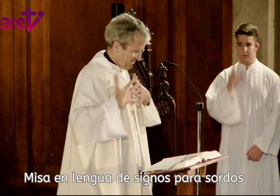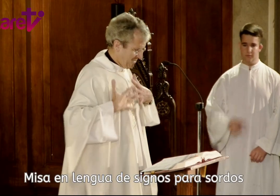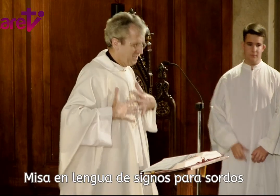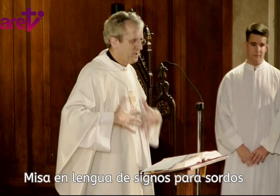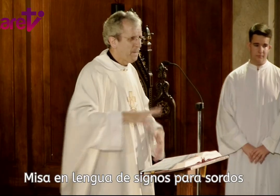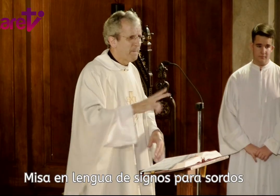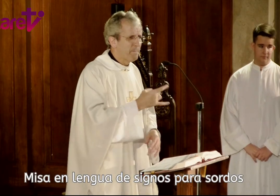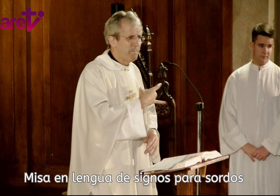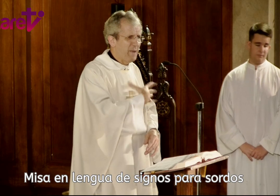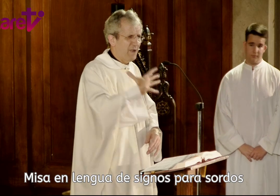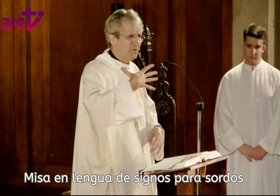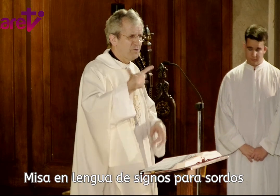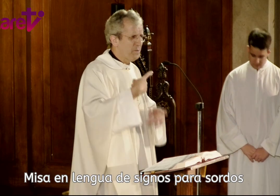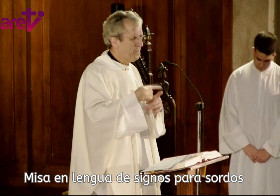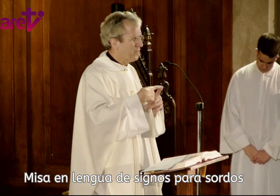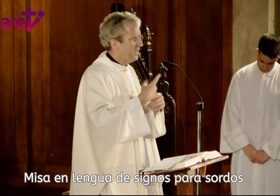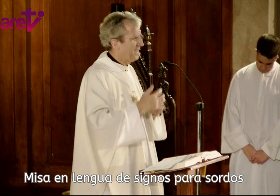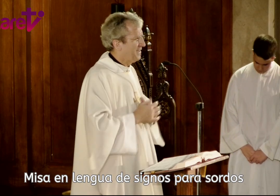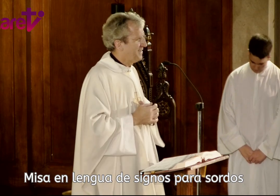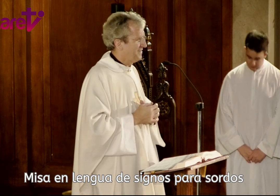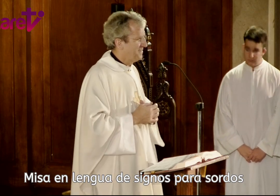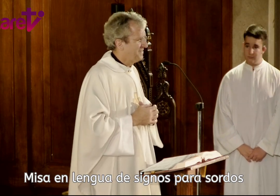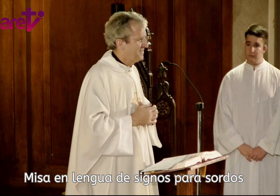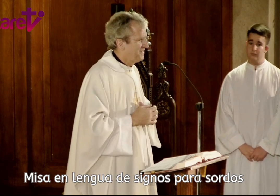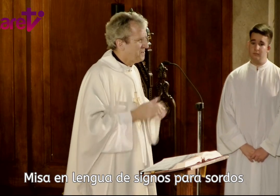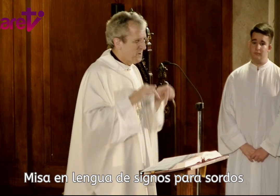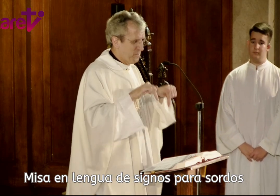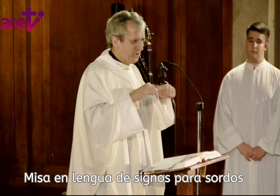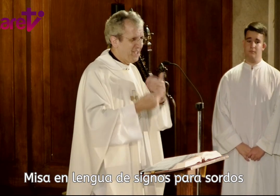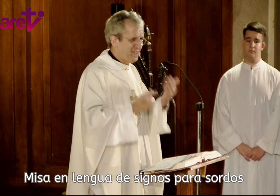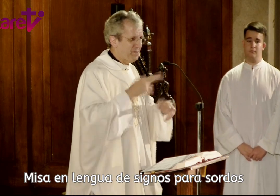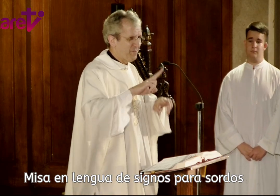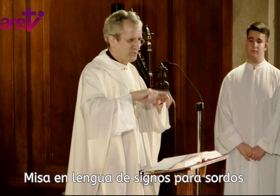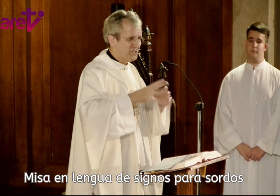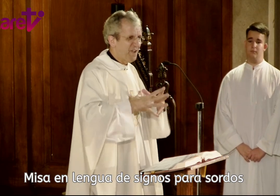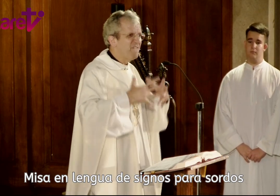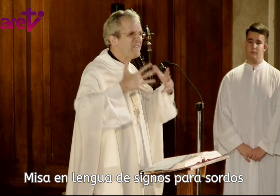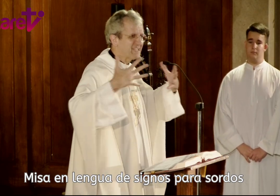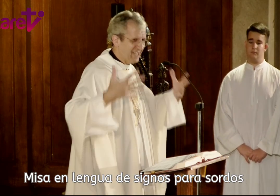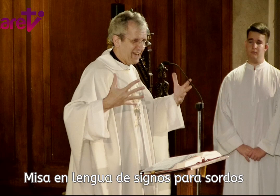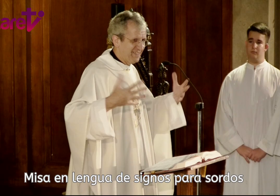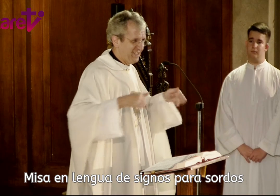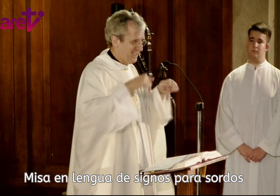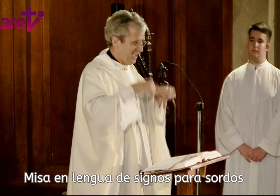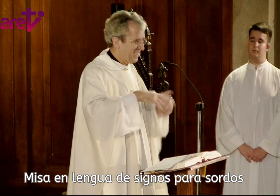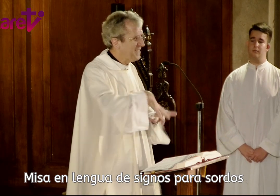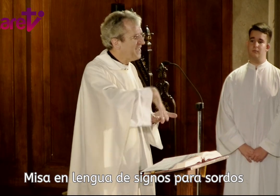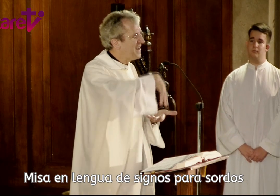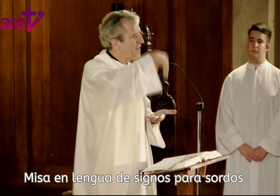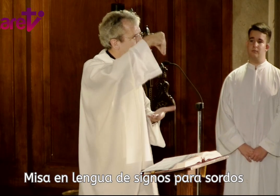espíritu. Blanco, ¿por qué? Porque hoy celebramos fiesta grande, aquí en la